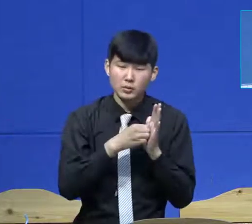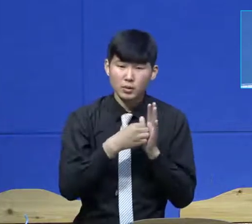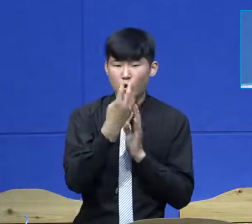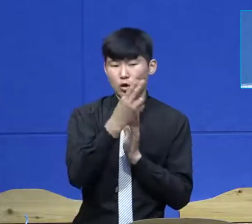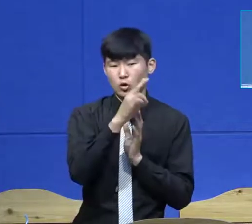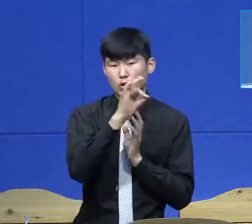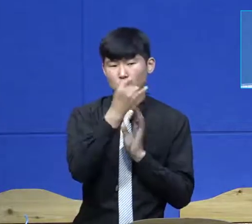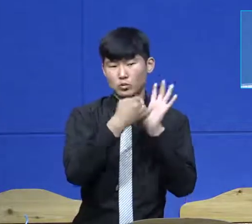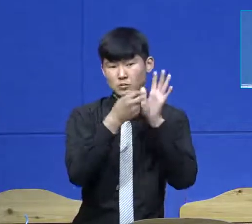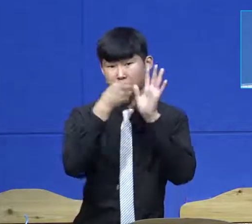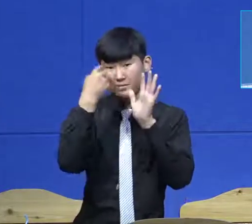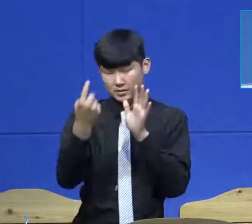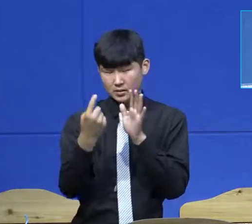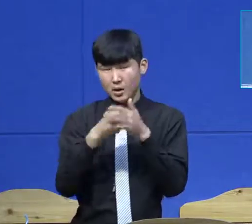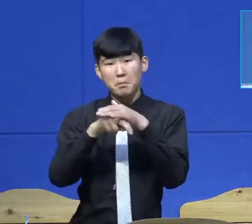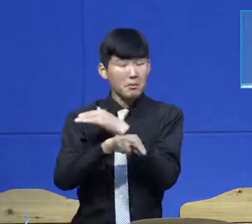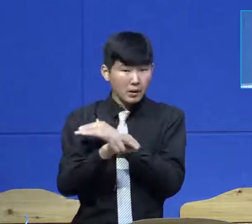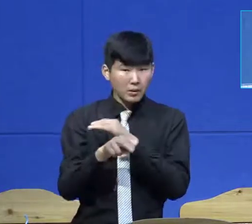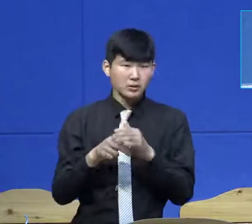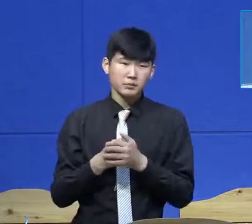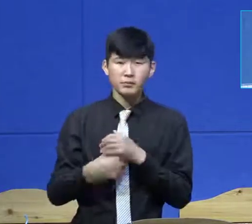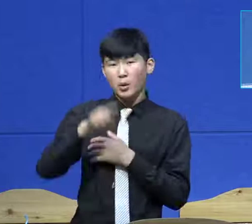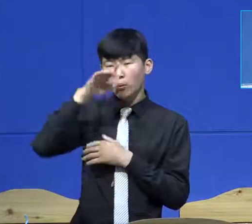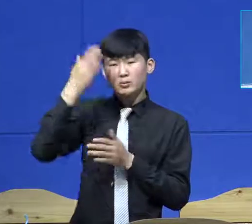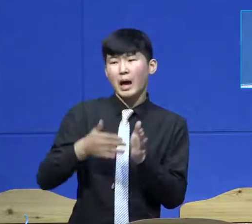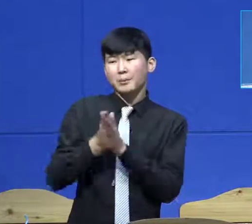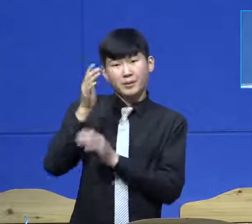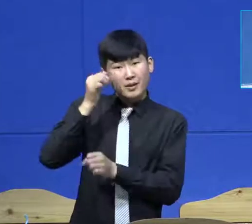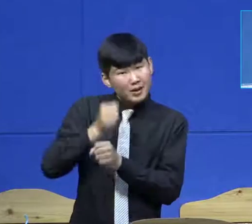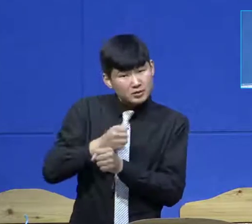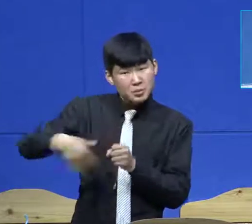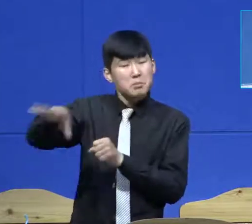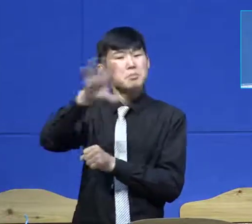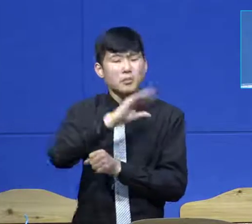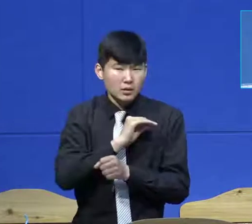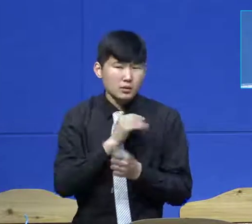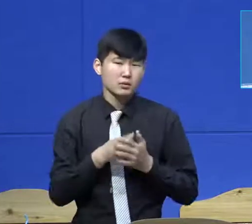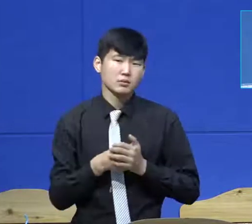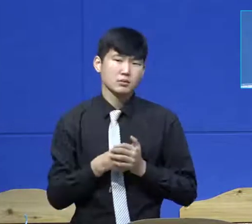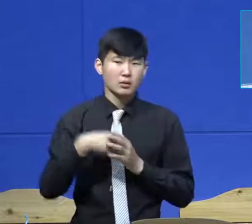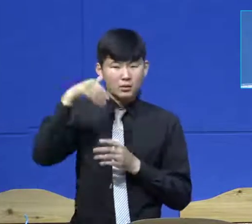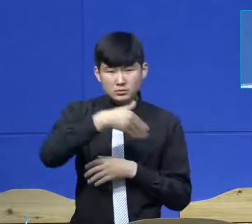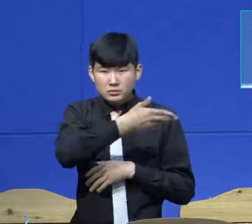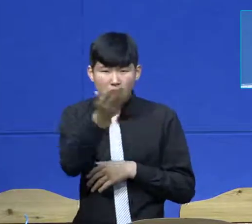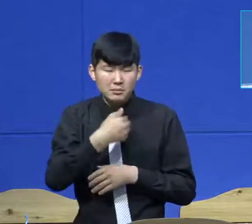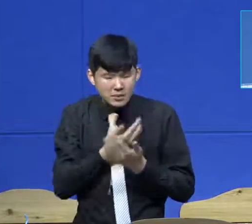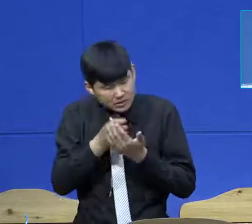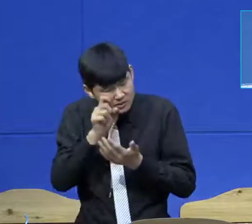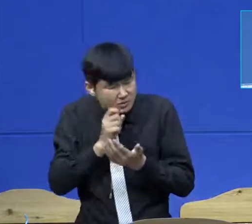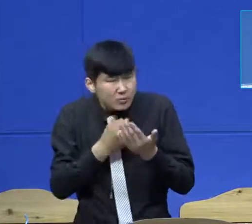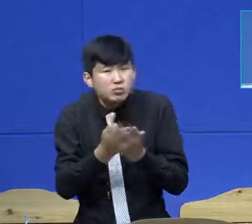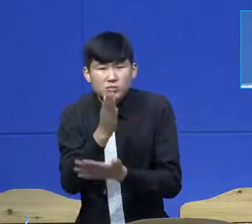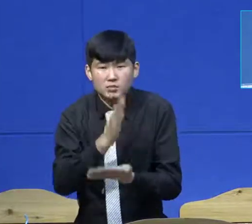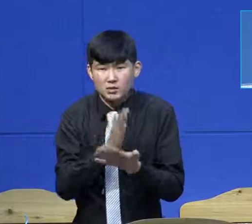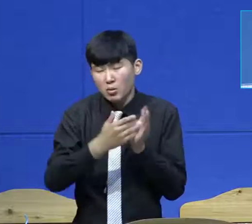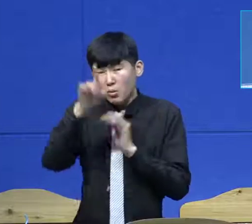2-р Коринт 6-гийн 1 дээр Илч Паул Бурхантай хамтран ажиллагч бид та нараас хичээнгүй бурхны